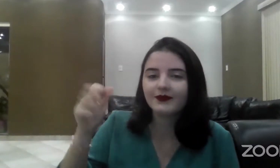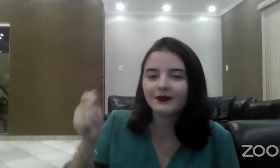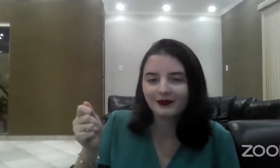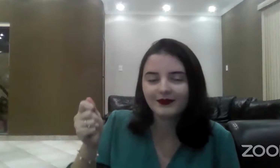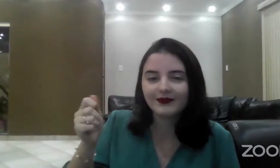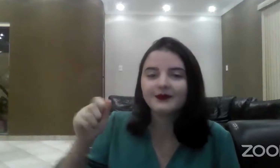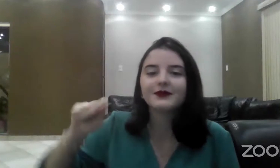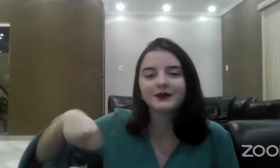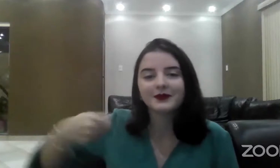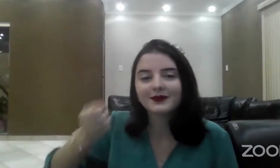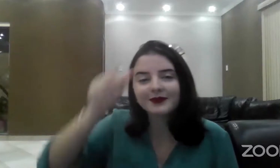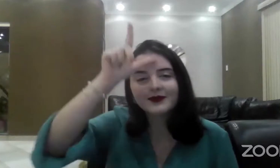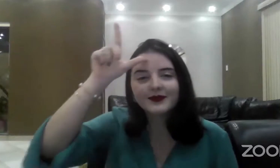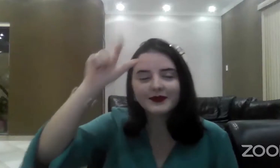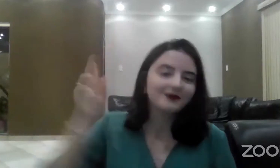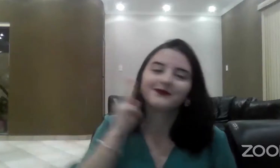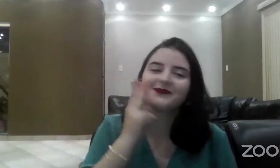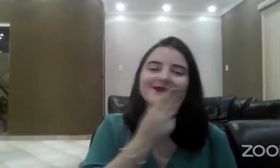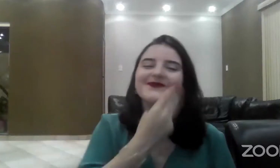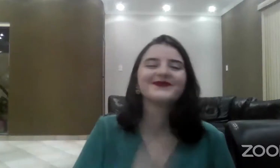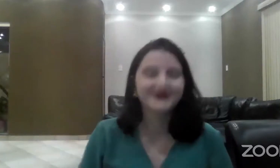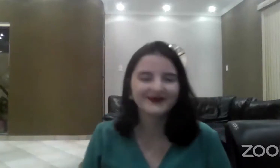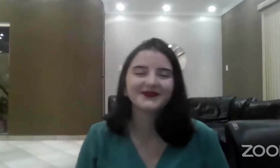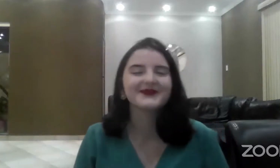Maria e esse é o sinal dela.